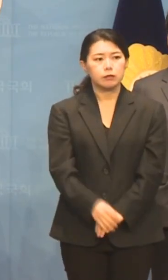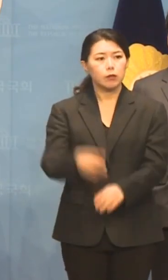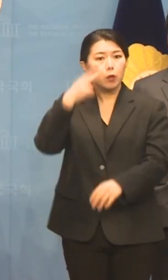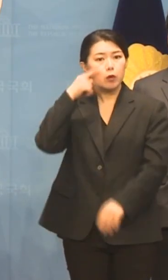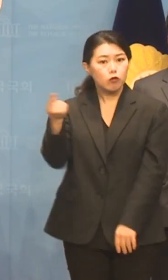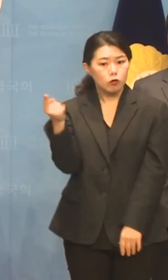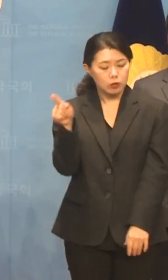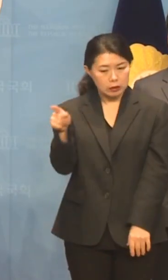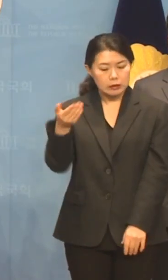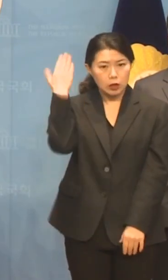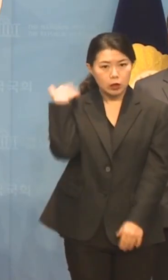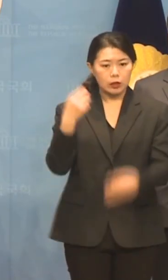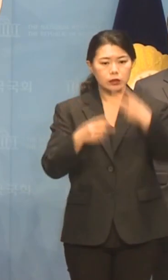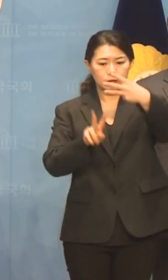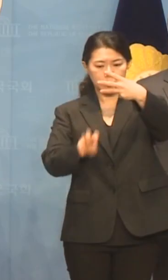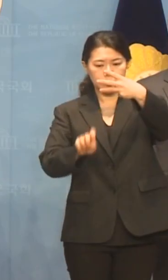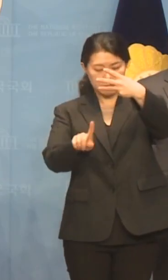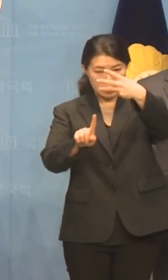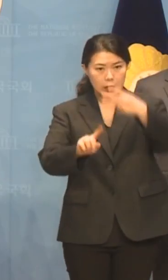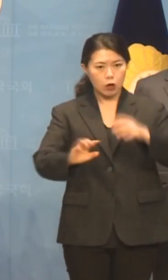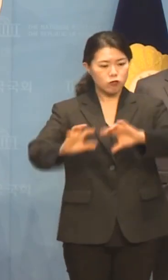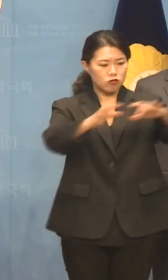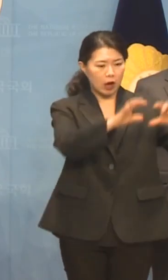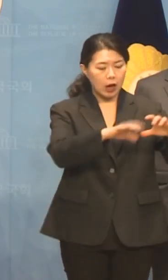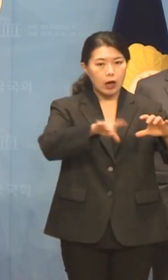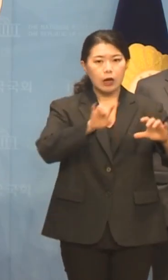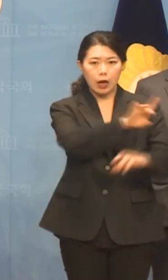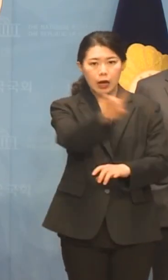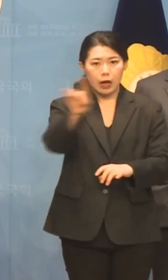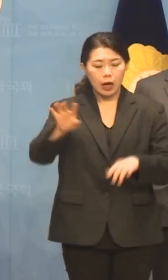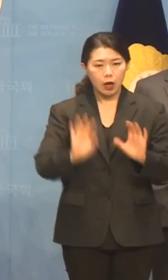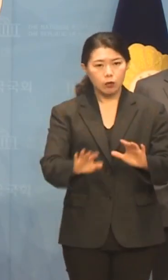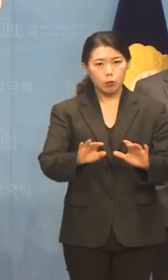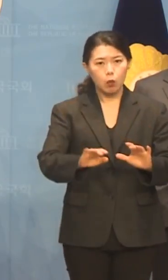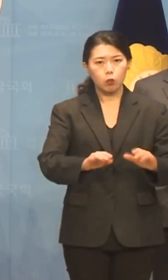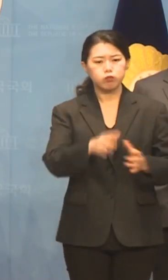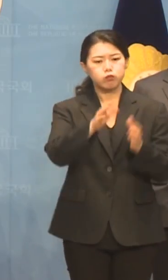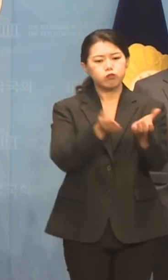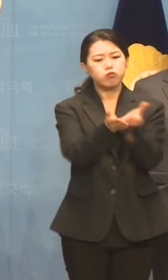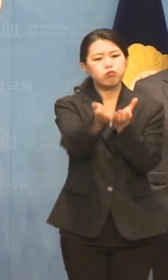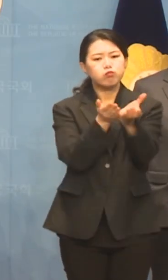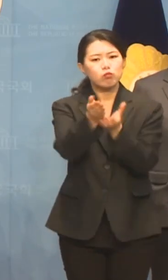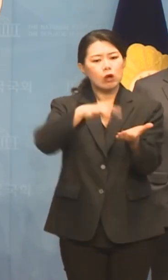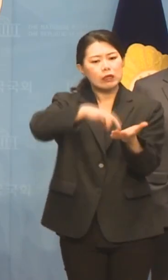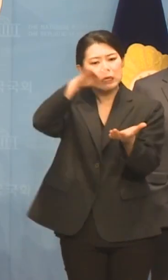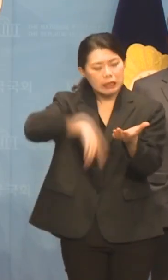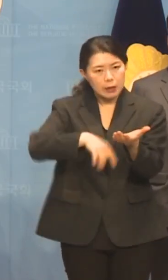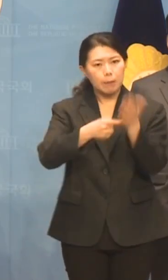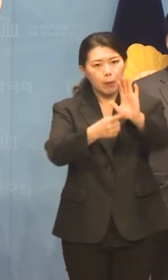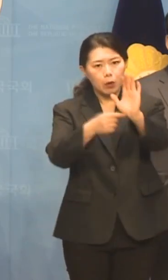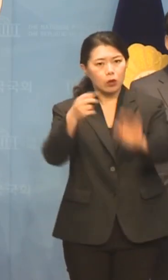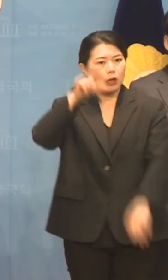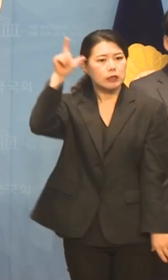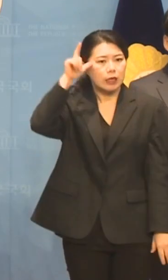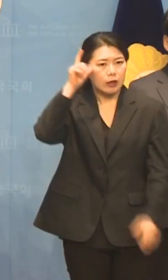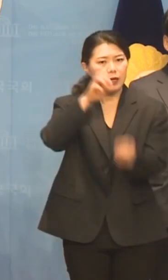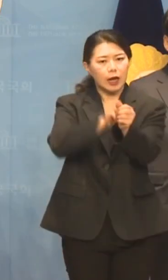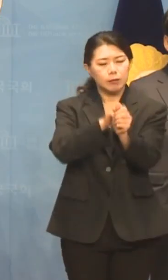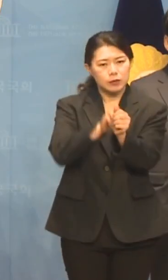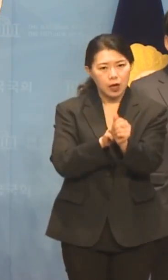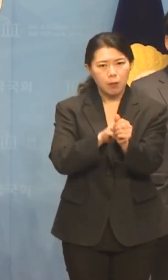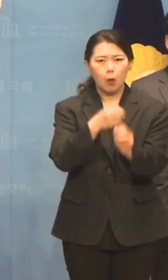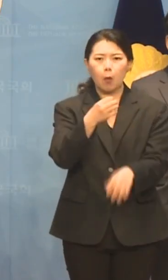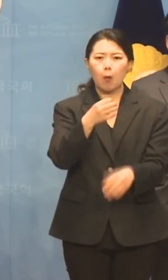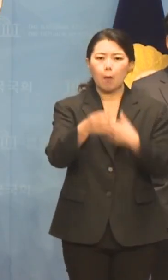지난 3월 31일 국가별 무역 장벽 보고서를 발표하며 쇠고기, 감자, 사과, 배, 체리,